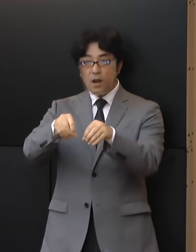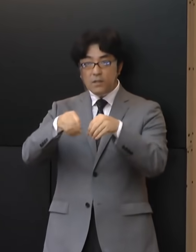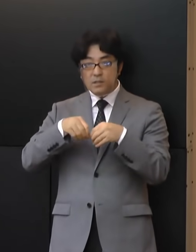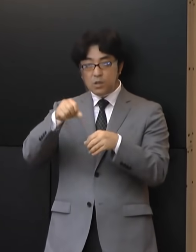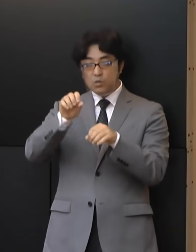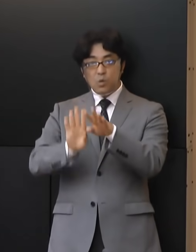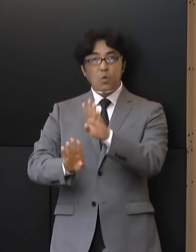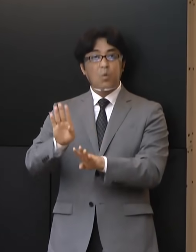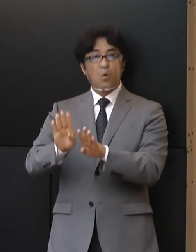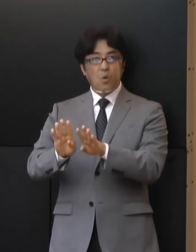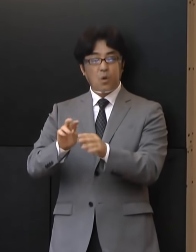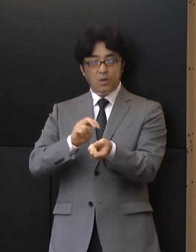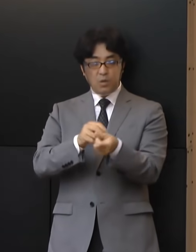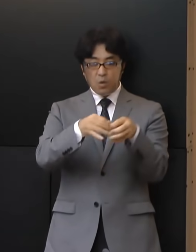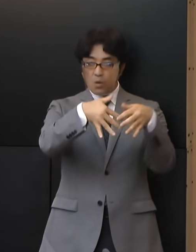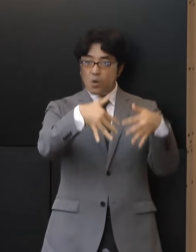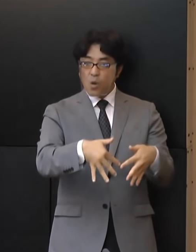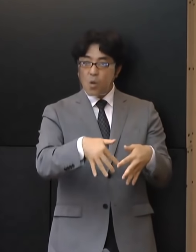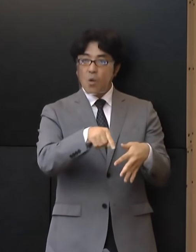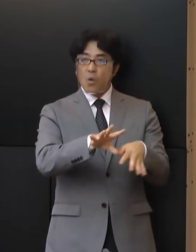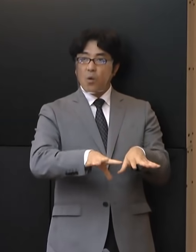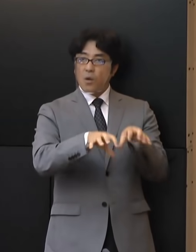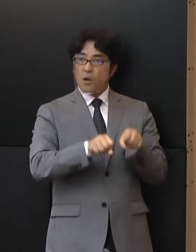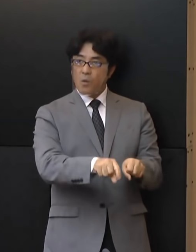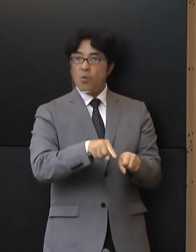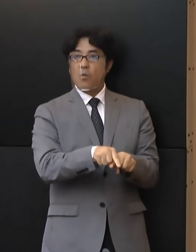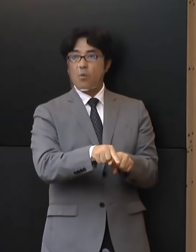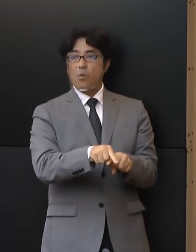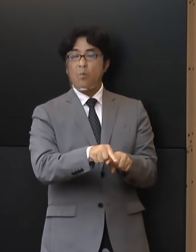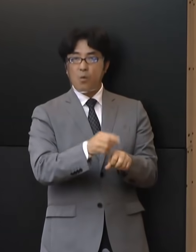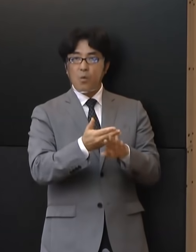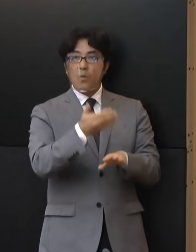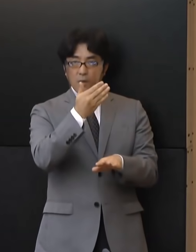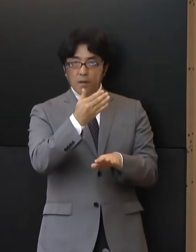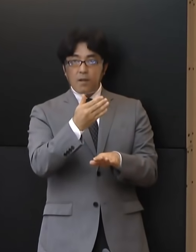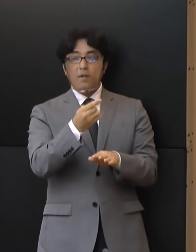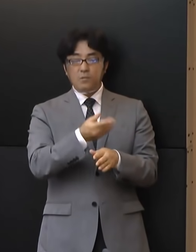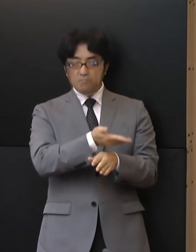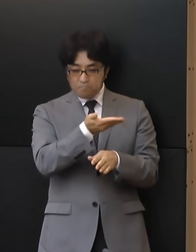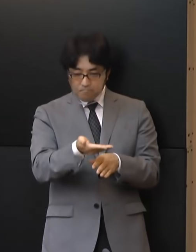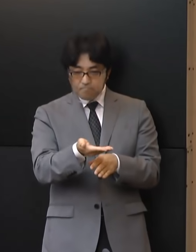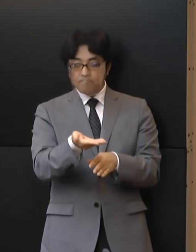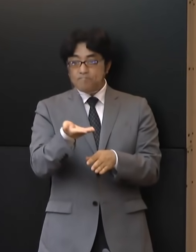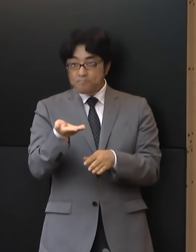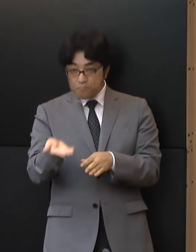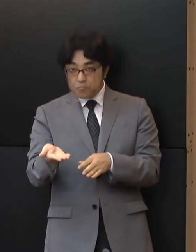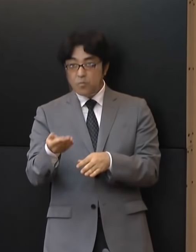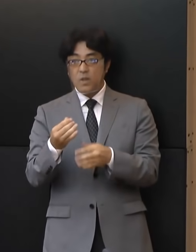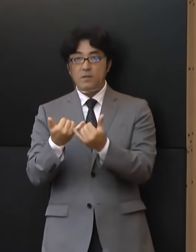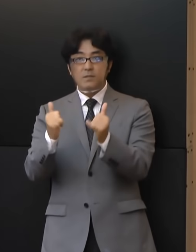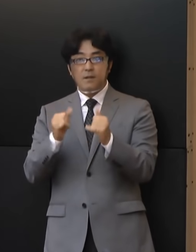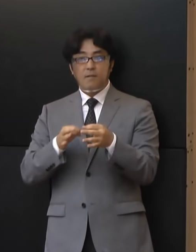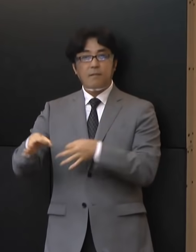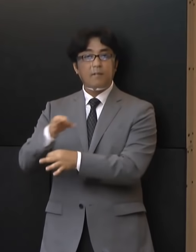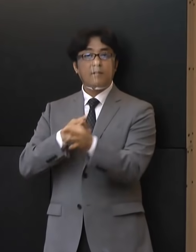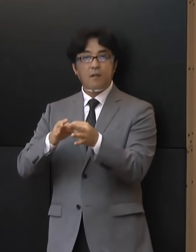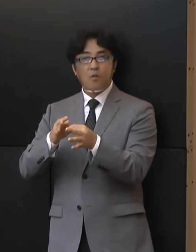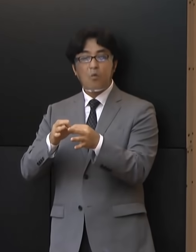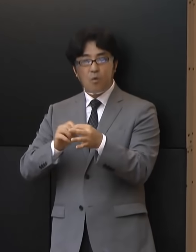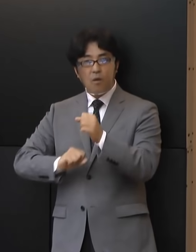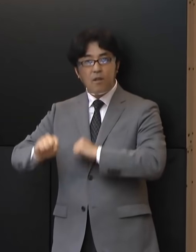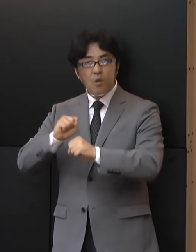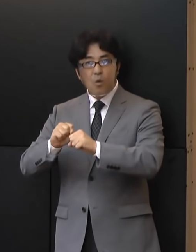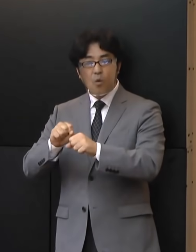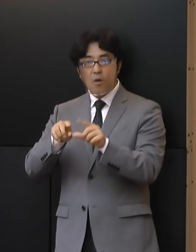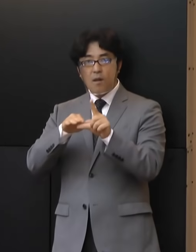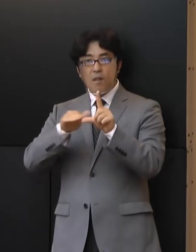況や医療提供体制の確保状況などを踏まえながら、段階的に社会経済の活動レベルを